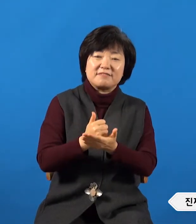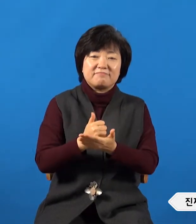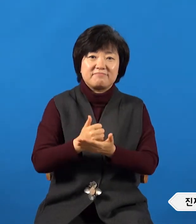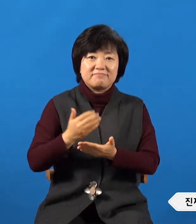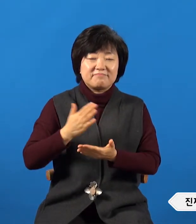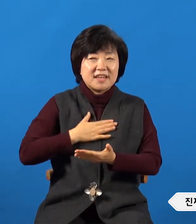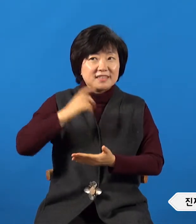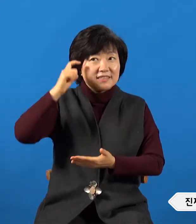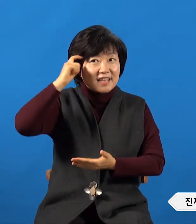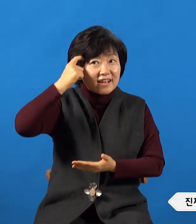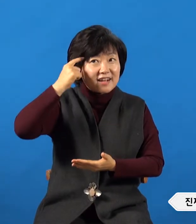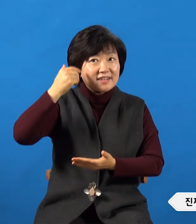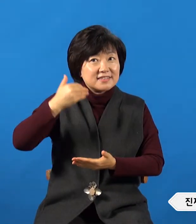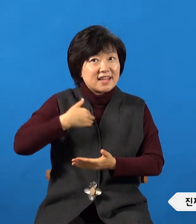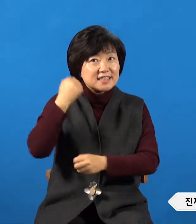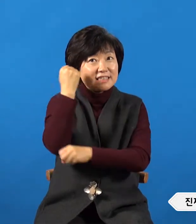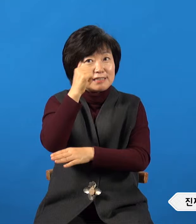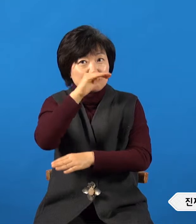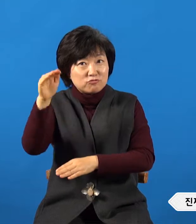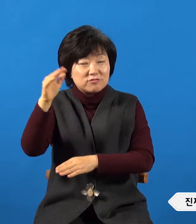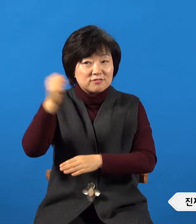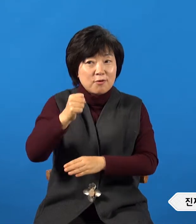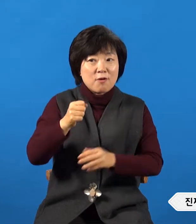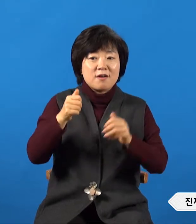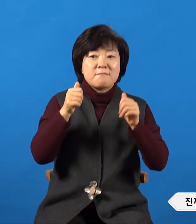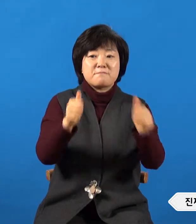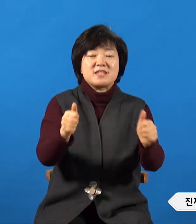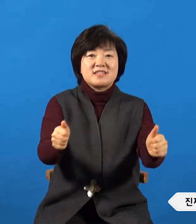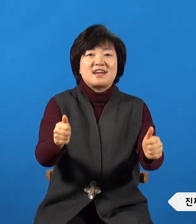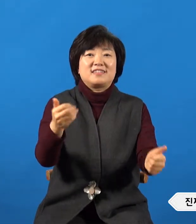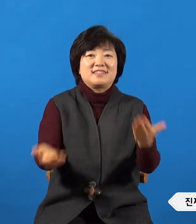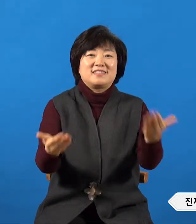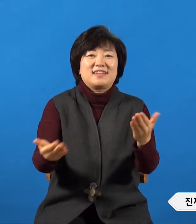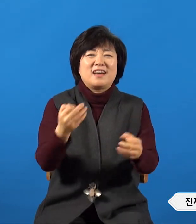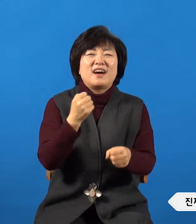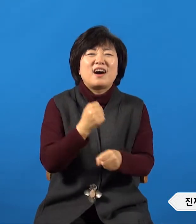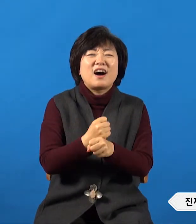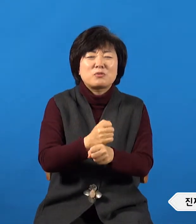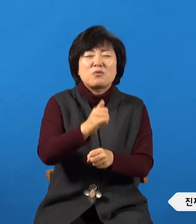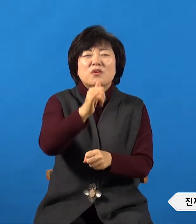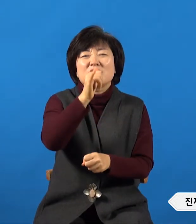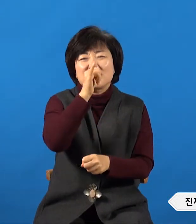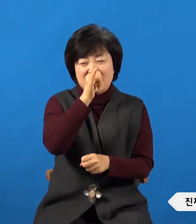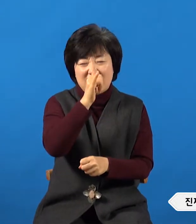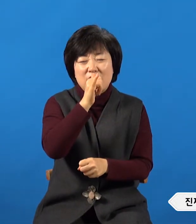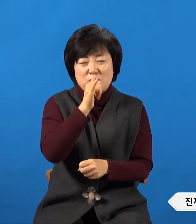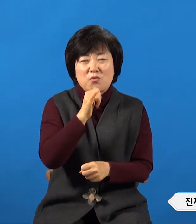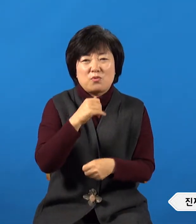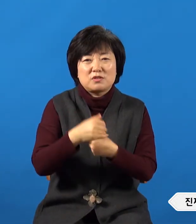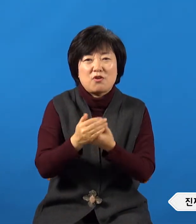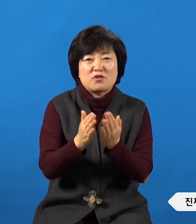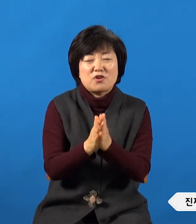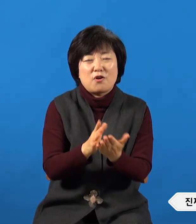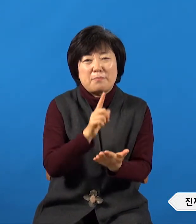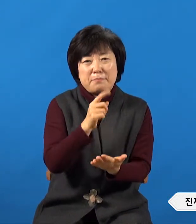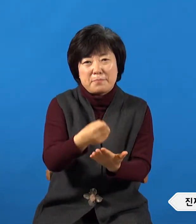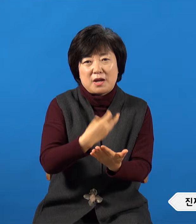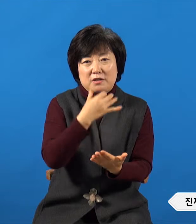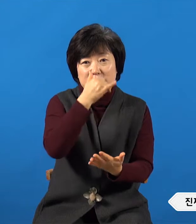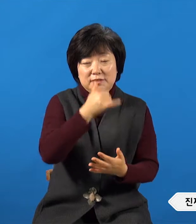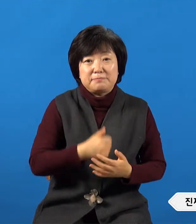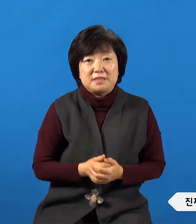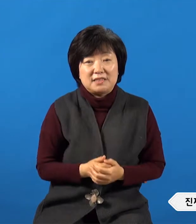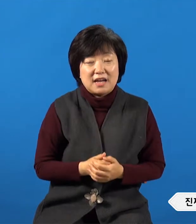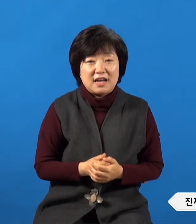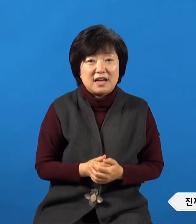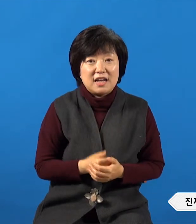하나님처럼 내 생각과 판단으로 판결을 내리고 있지 않느냐라고 우리에게 말씀하고